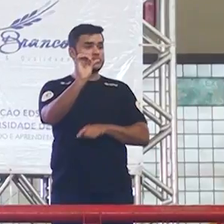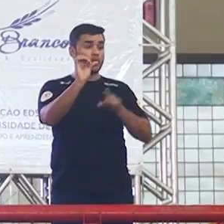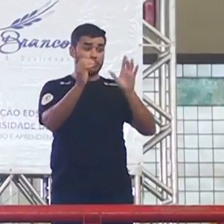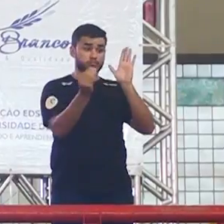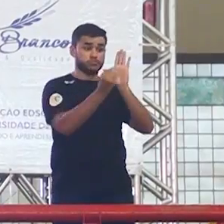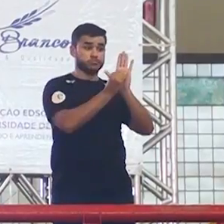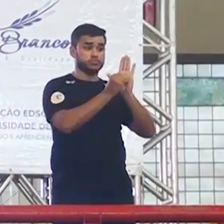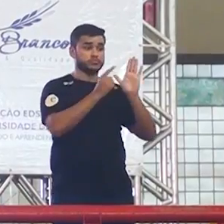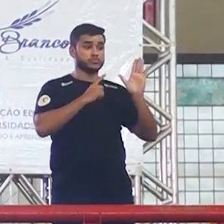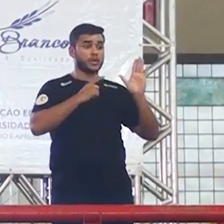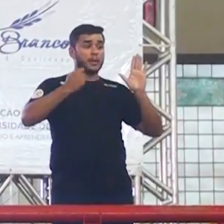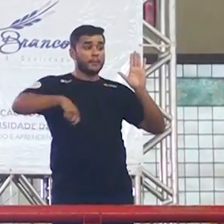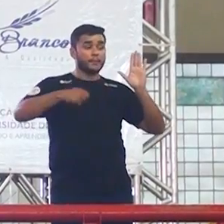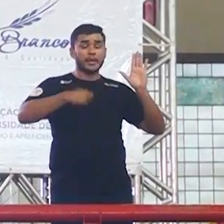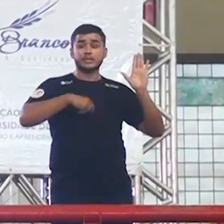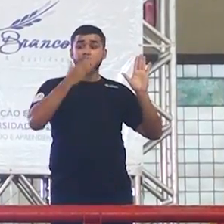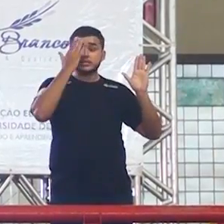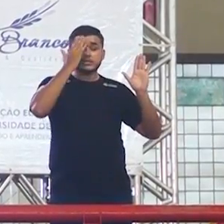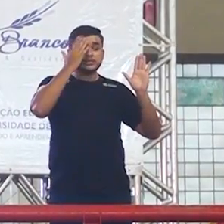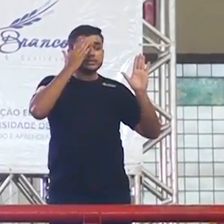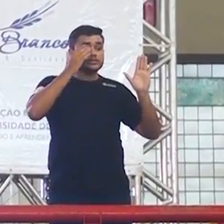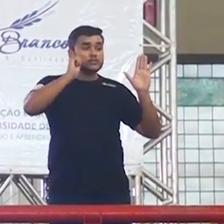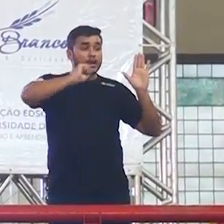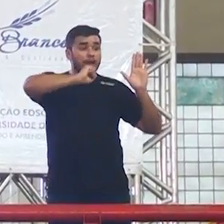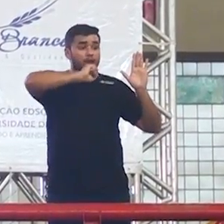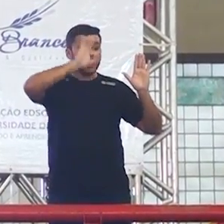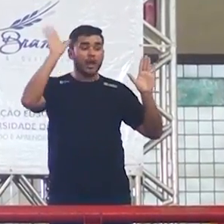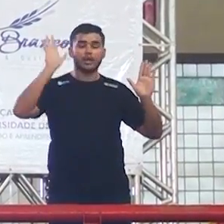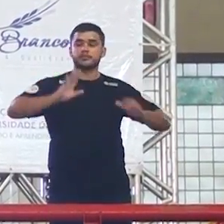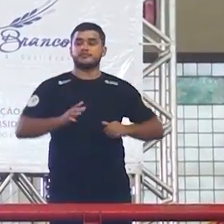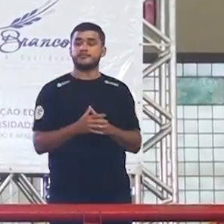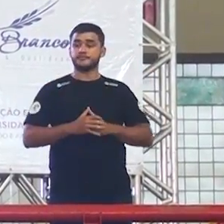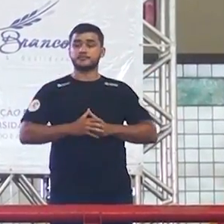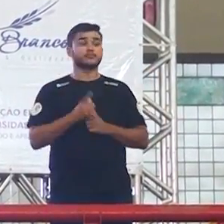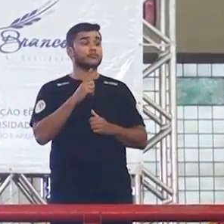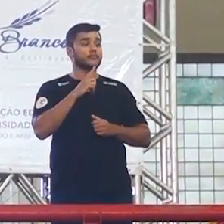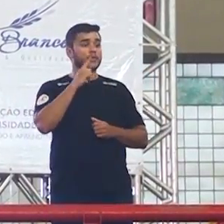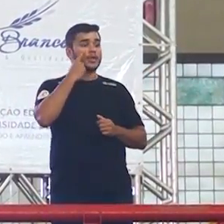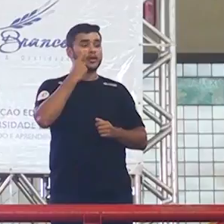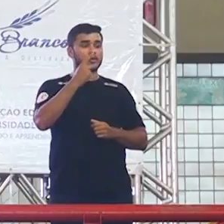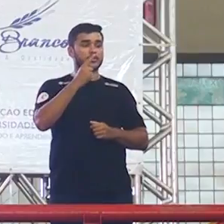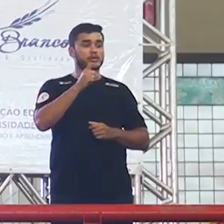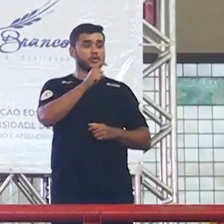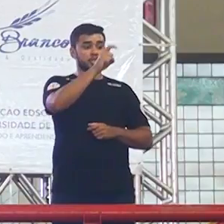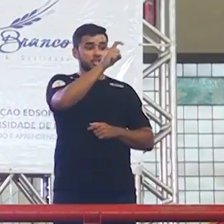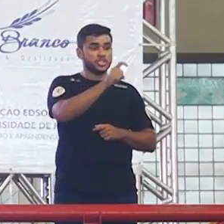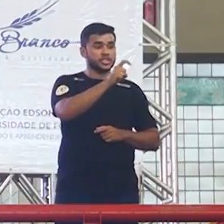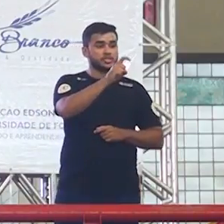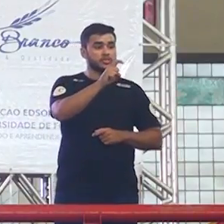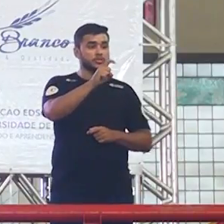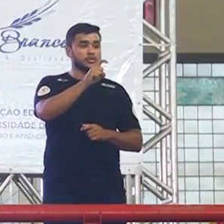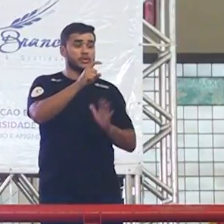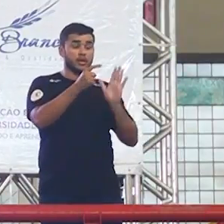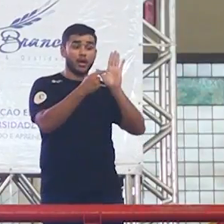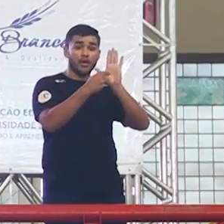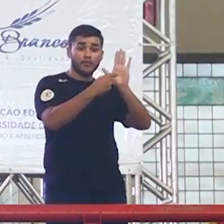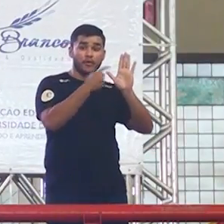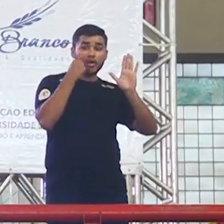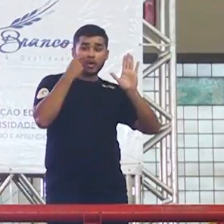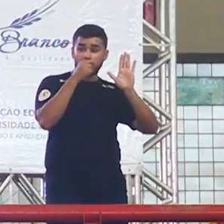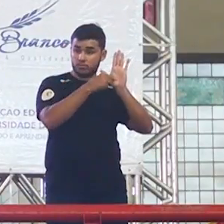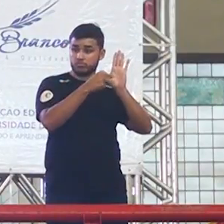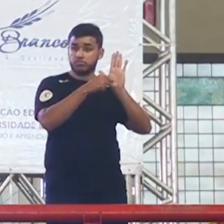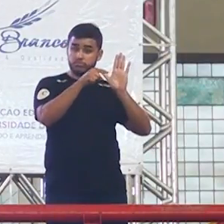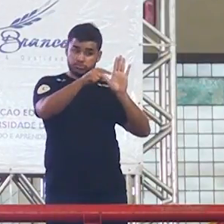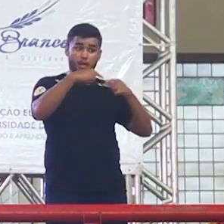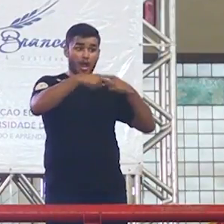gente tem que interpretar. Eu quero que todo mundo vá para a figura. Está todo mundo vendo XYZ ou não, galera? Sabe